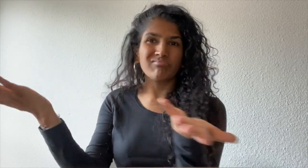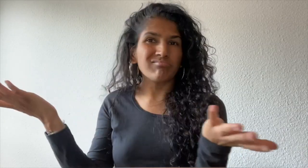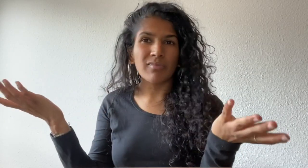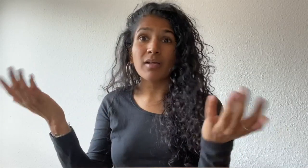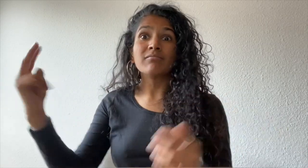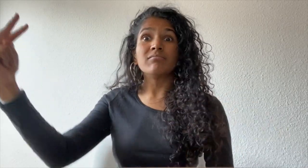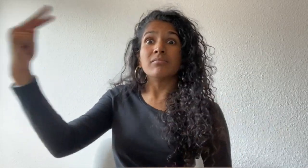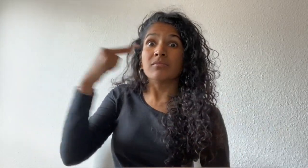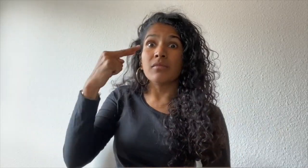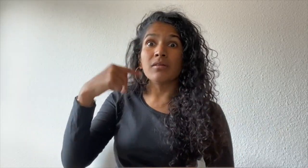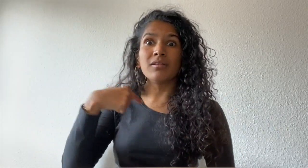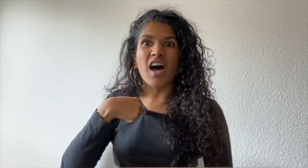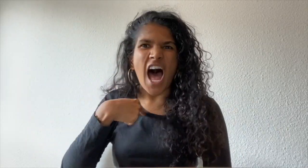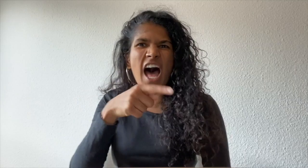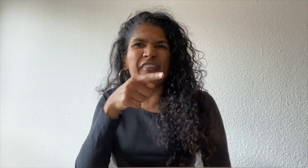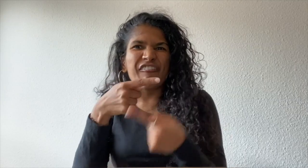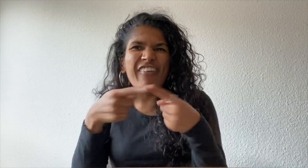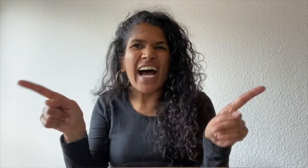ihnen zugeschriebenen Gruppe reduziert werden.